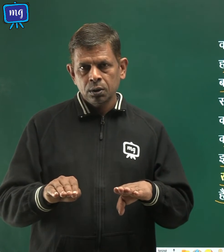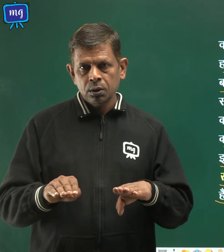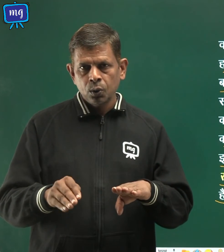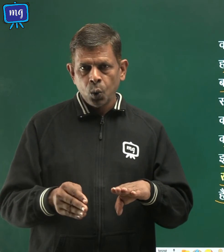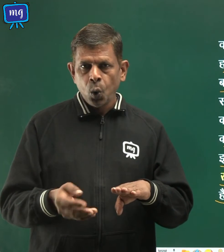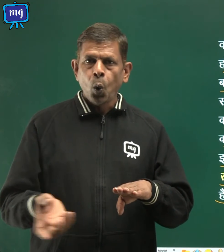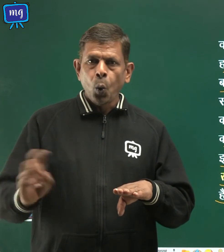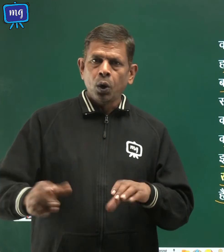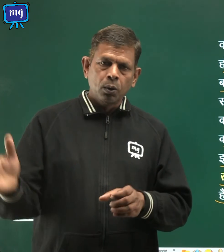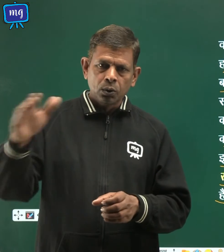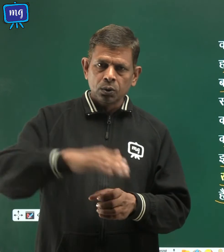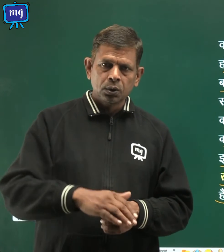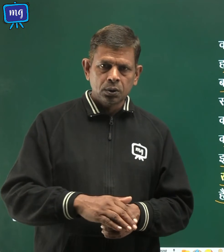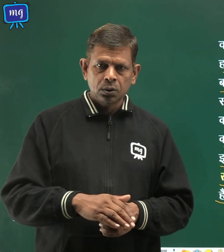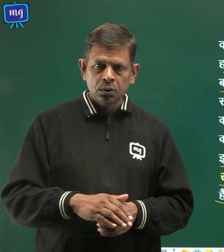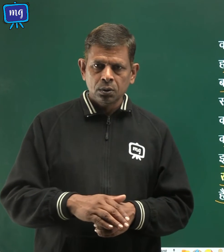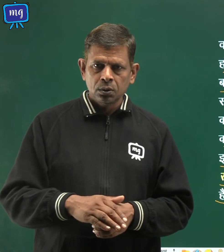की पुनः पूर्ति हो जाती है,